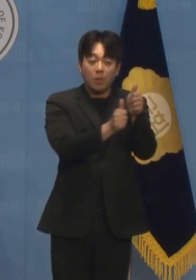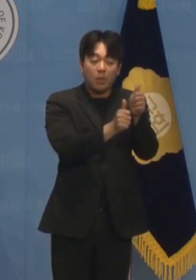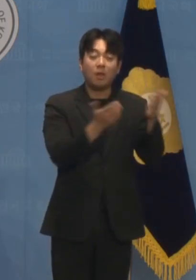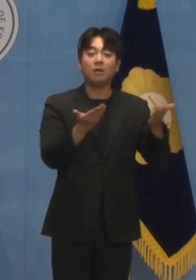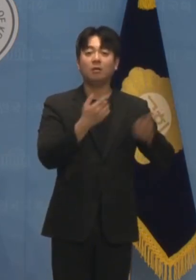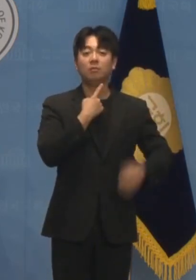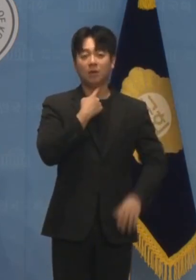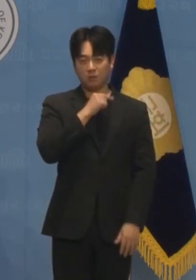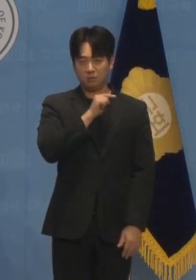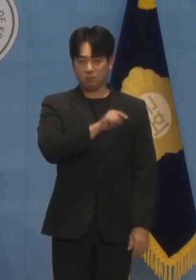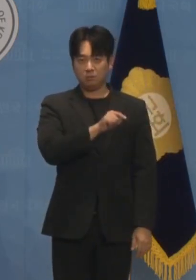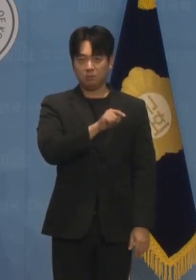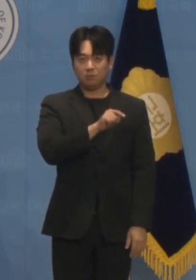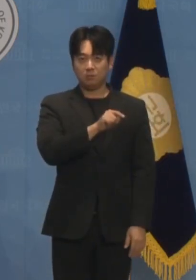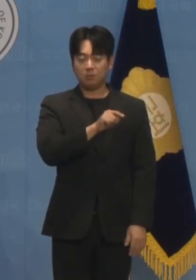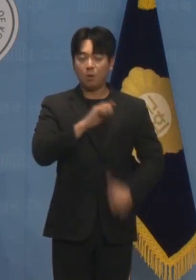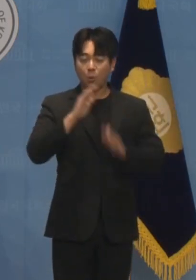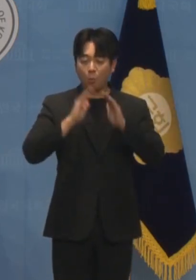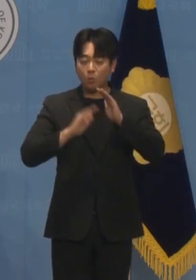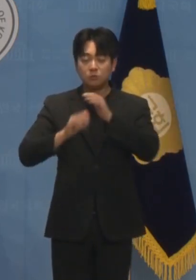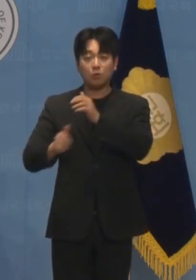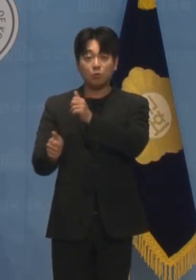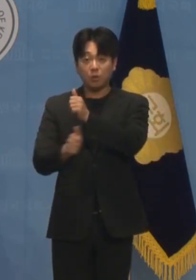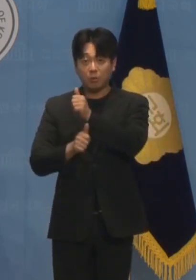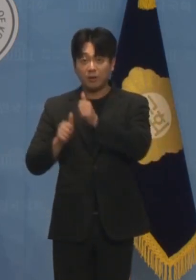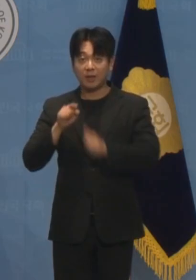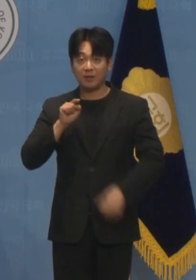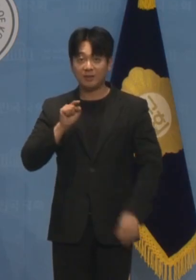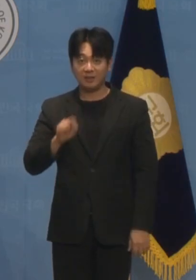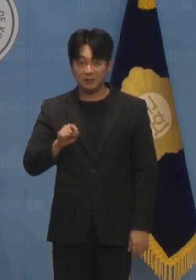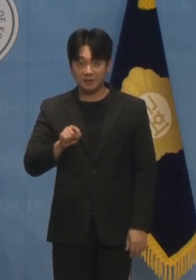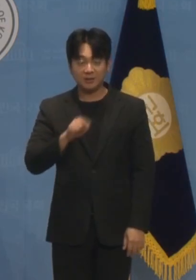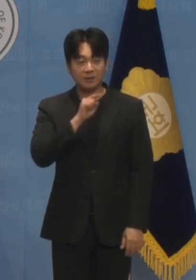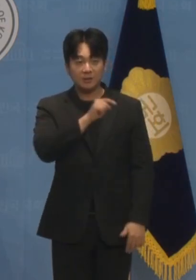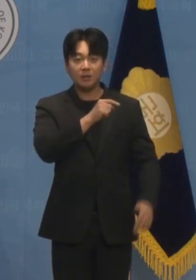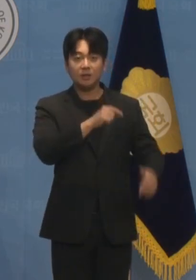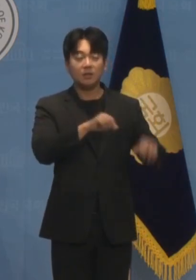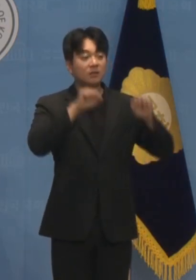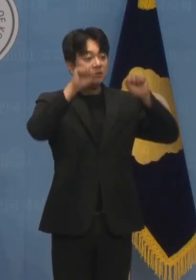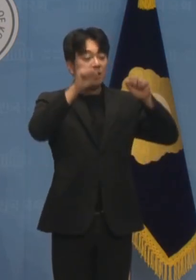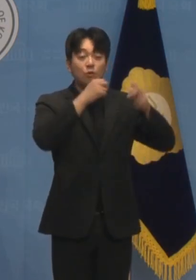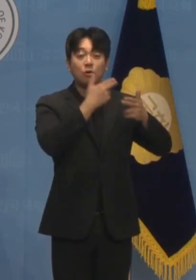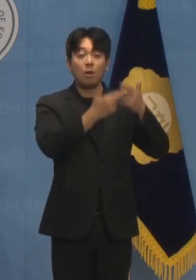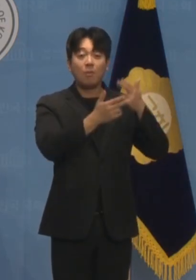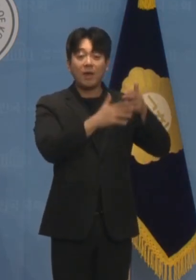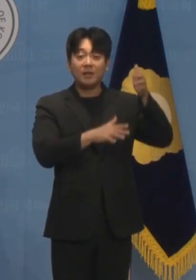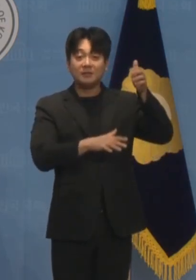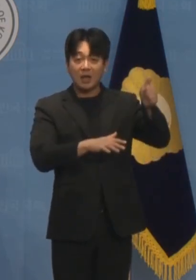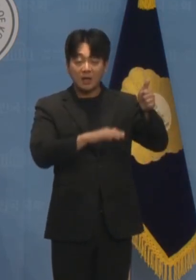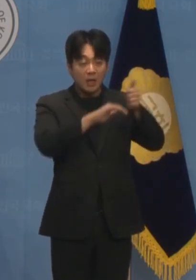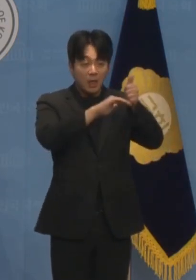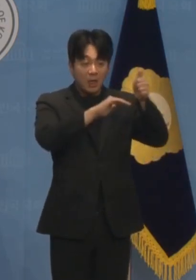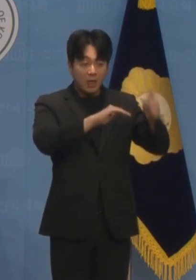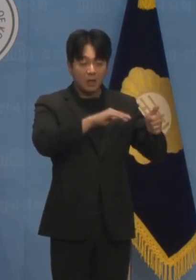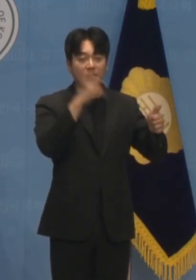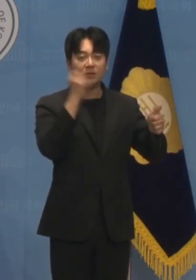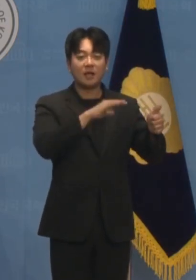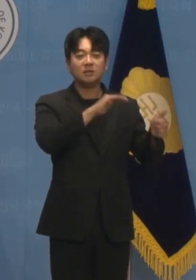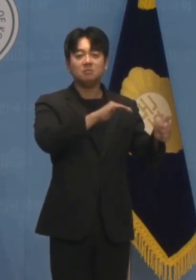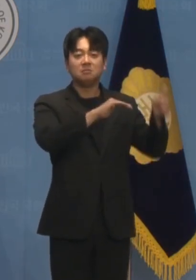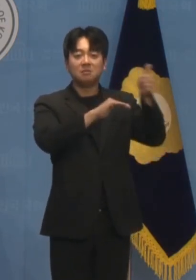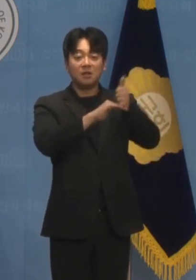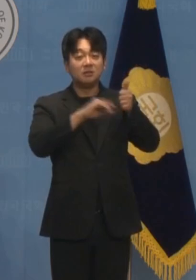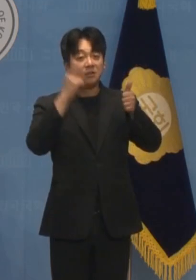불립니다. 스포츠 공정위는 체육회장의 연임 허용을 심의하는데 2016년